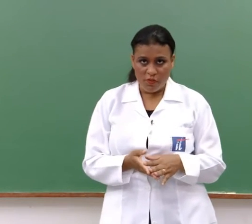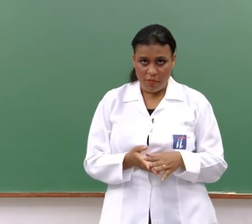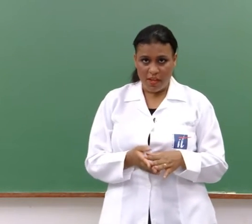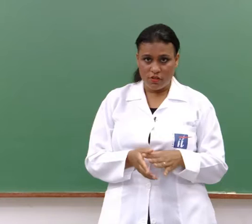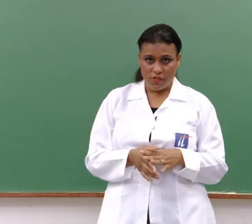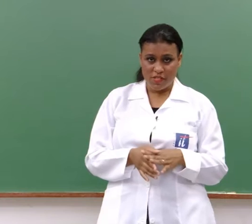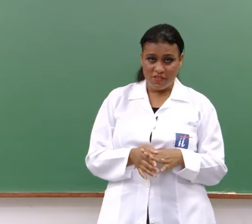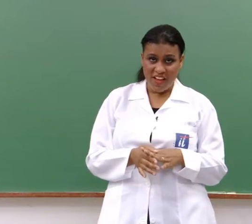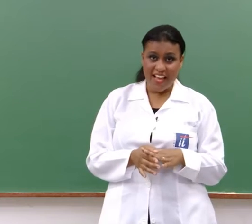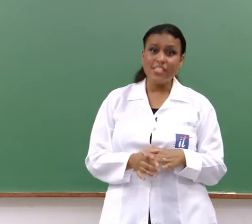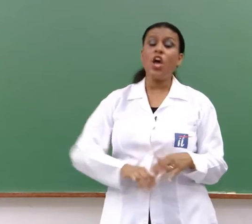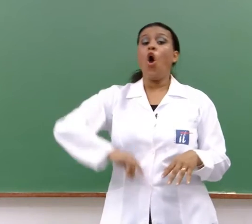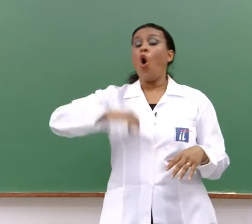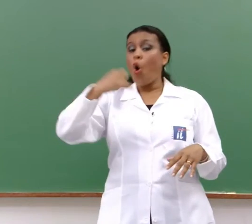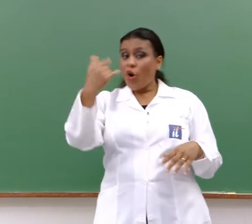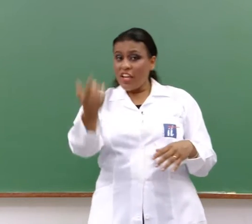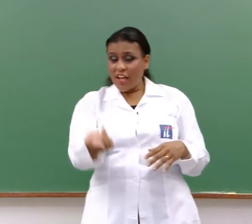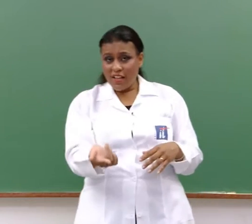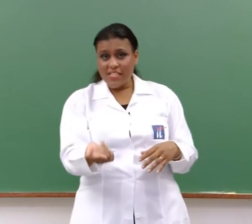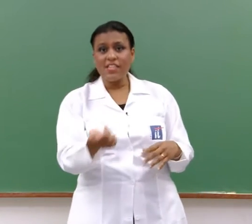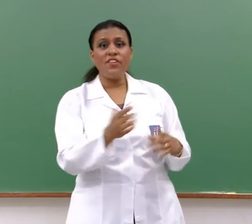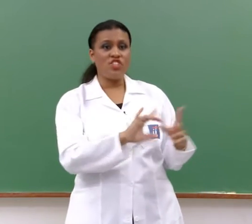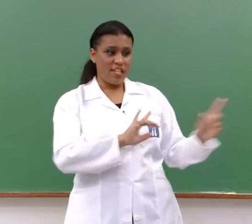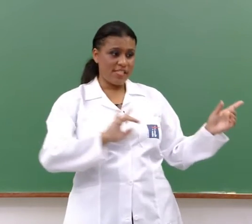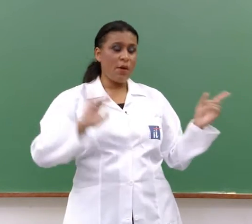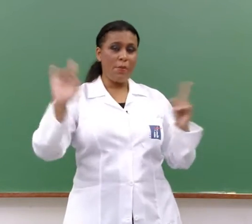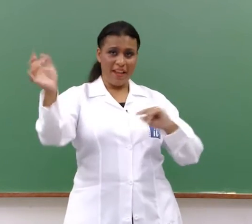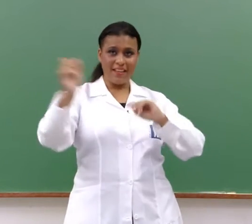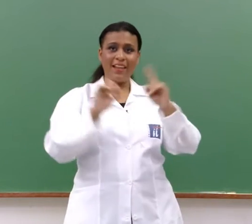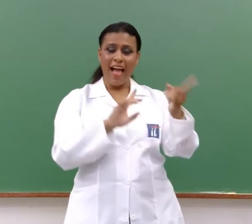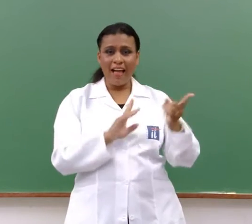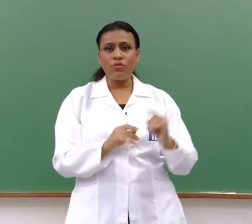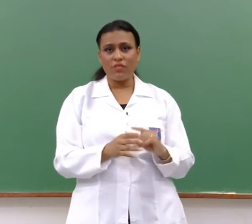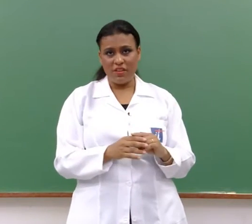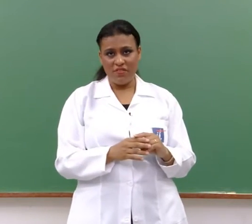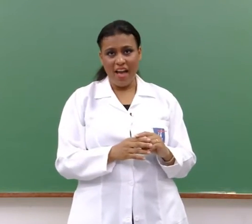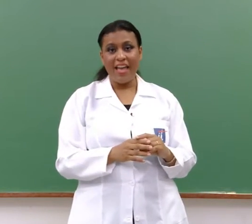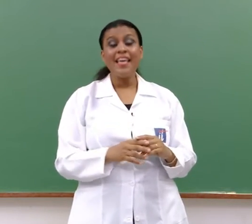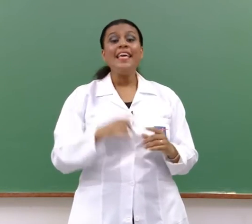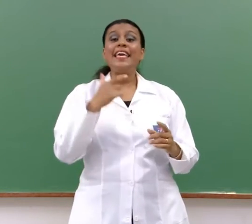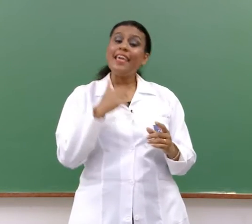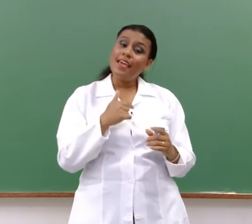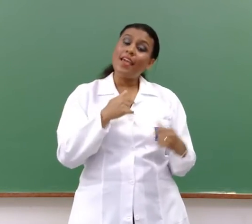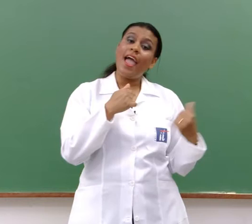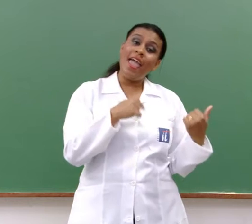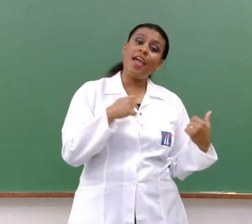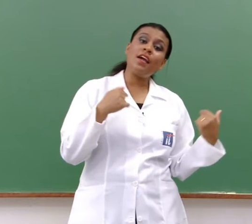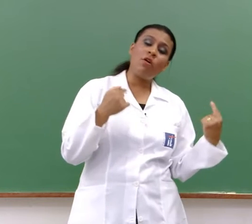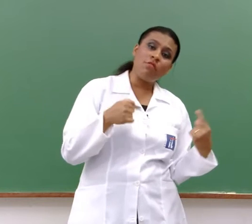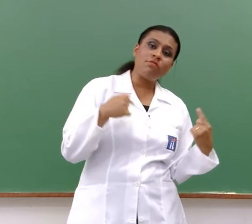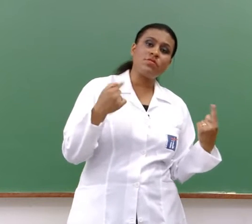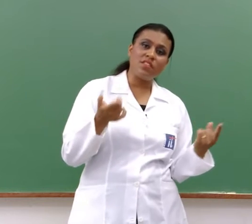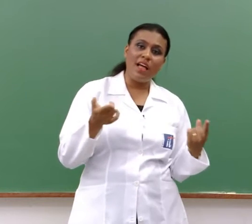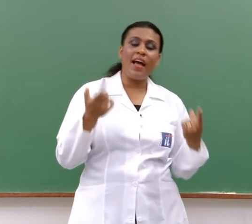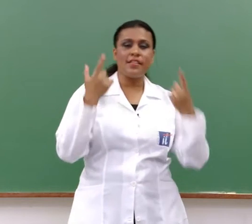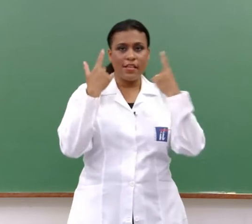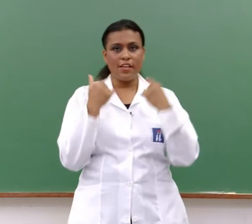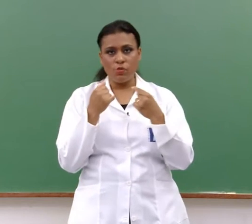movimento você faz, orientação e direção, para que lado que vai, e, em alguns sinais,